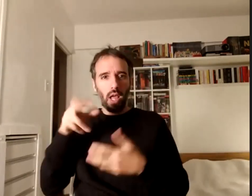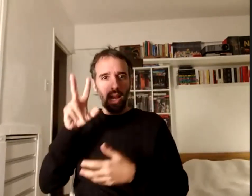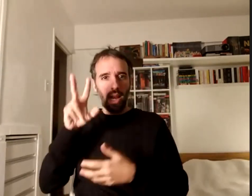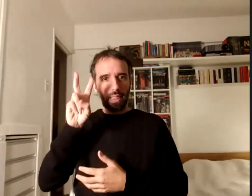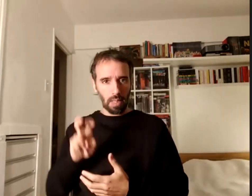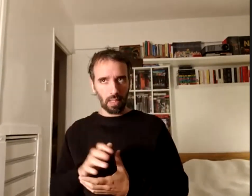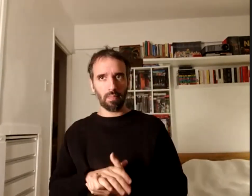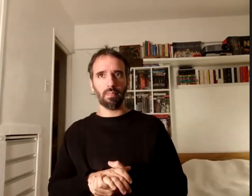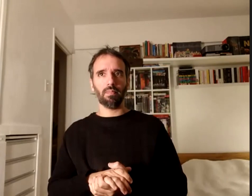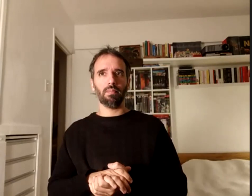en TIFLA